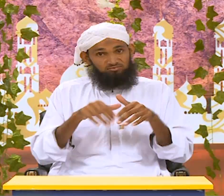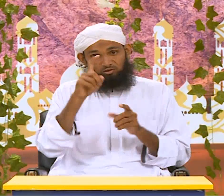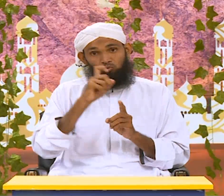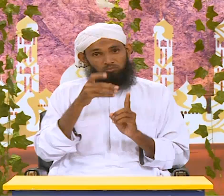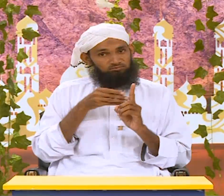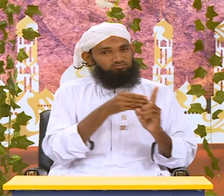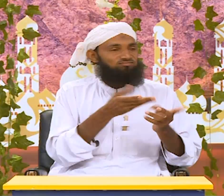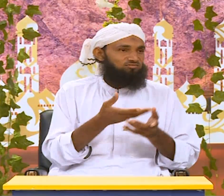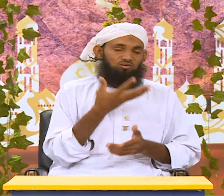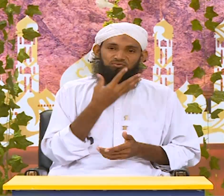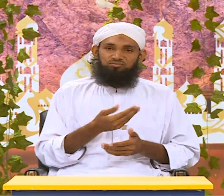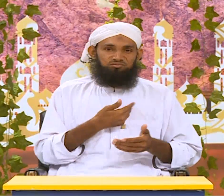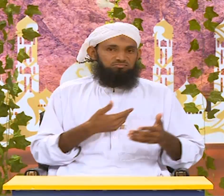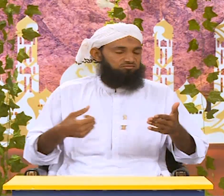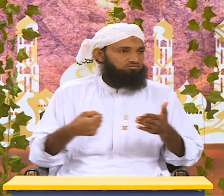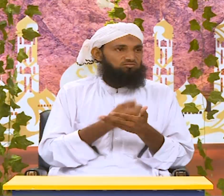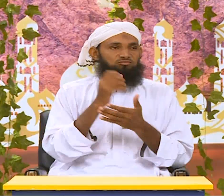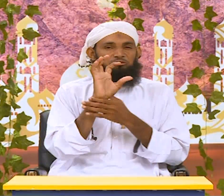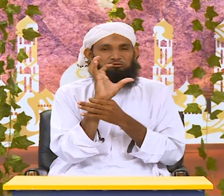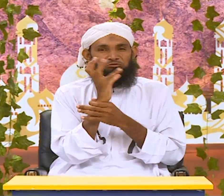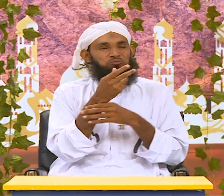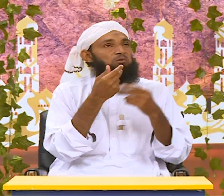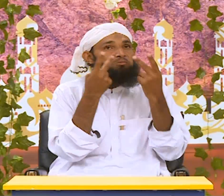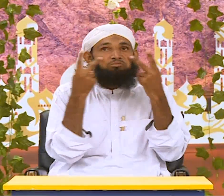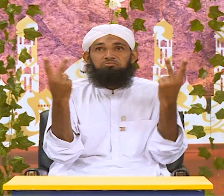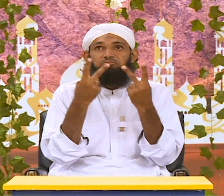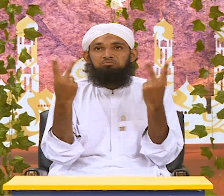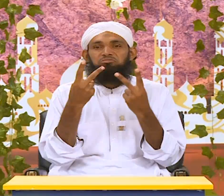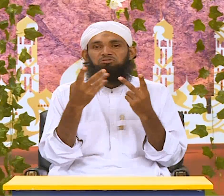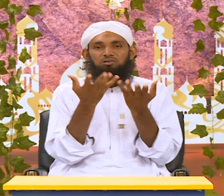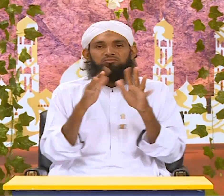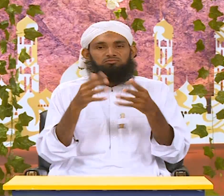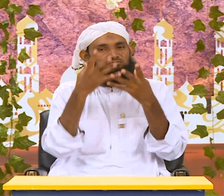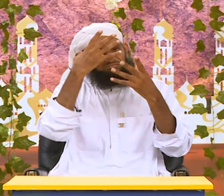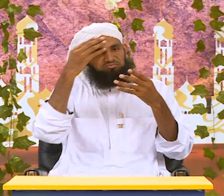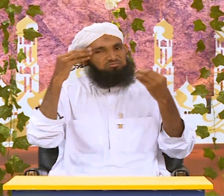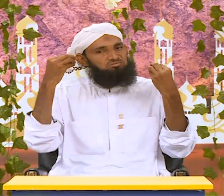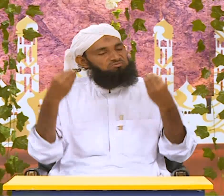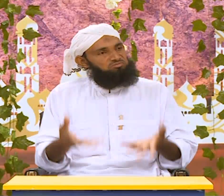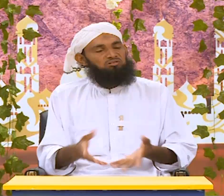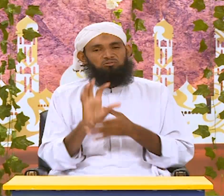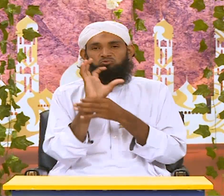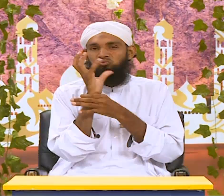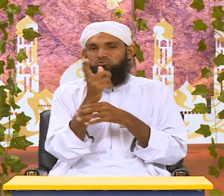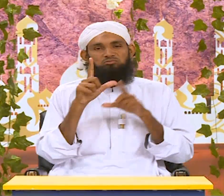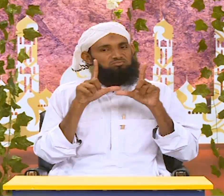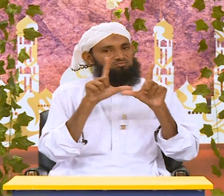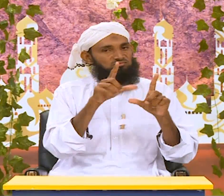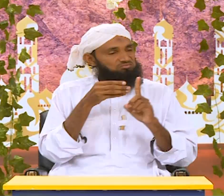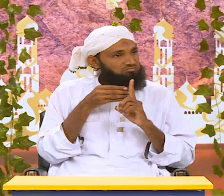دیا گیا ہے، مگر افسوس ہم دنیا کی رنگینیوں میں گم ہو کر آخرت کو بھول جاتے ہیں۔ دنیا کی محبت، مال و دولت کی حرص میں